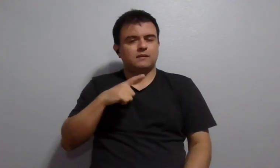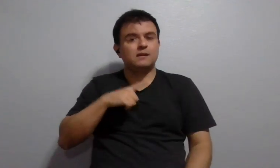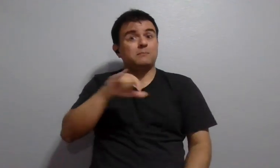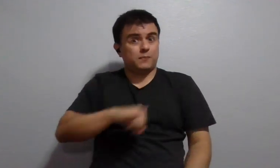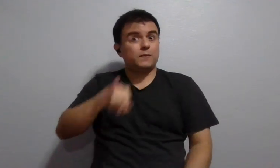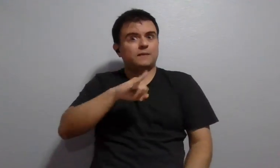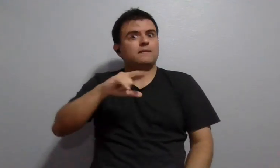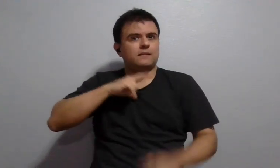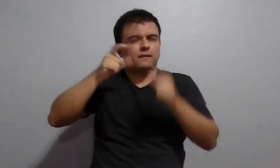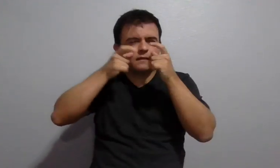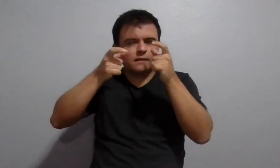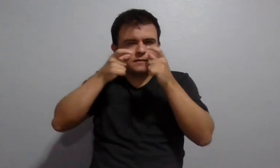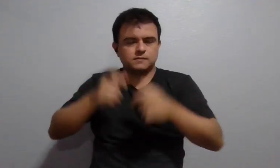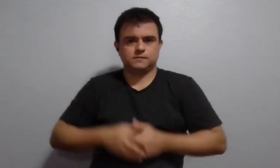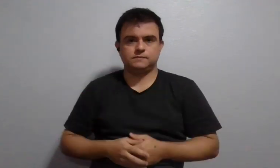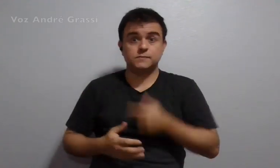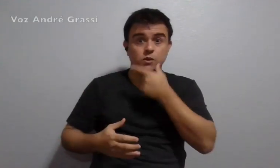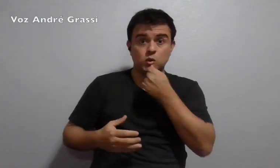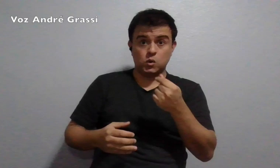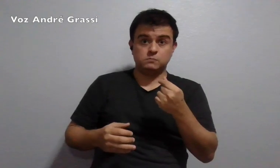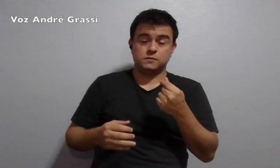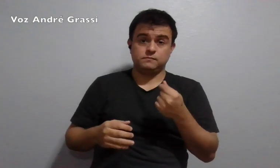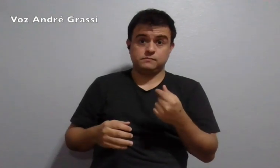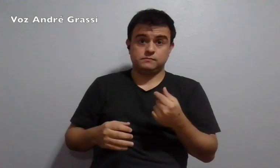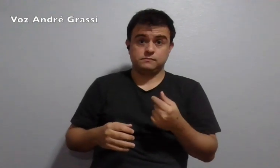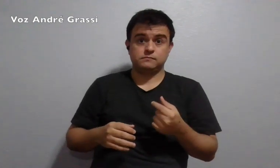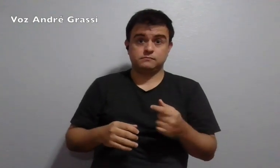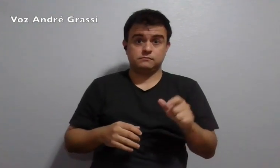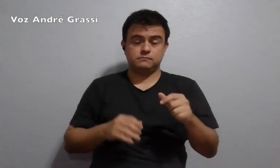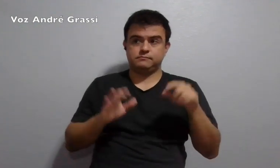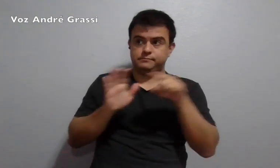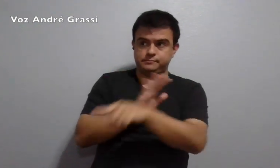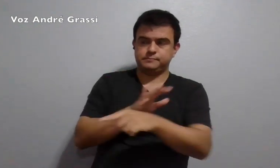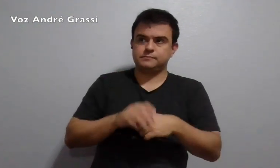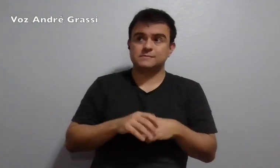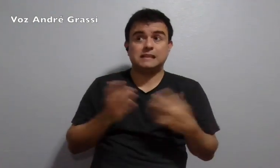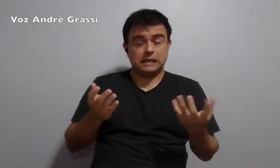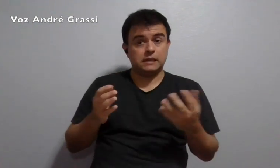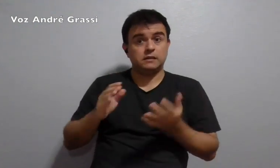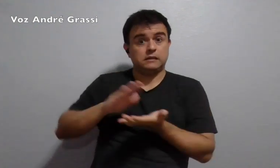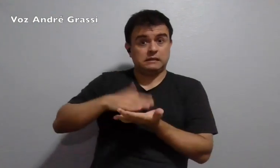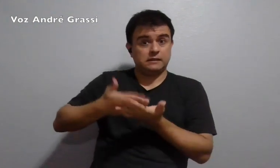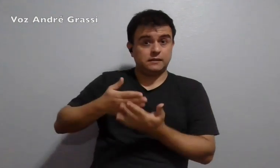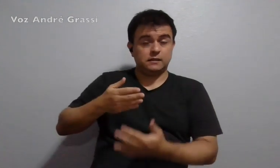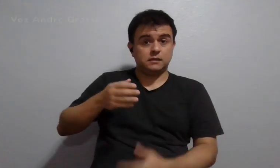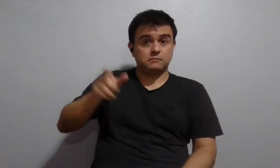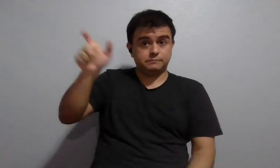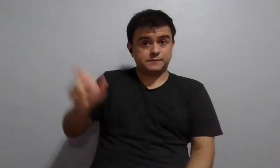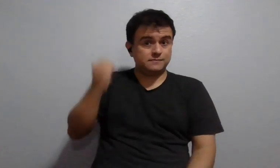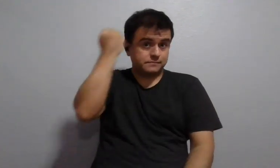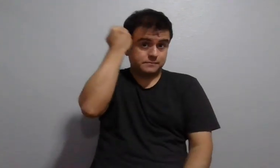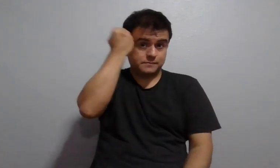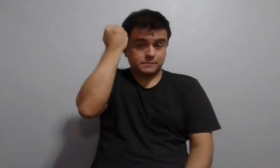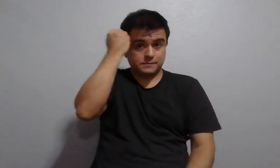né? Ângela Russo, intérprete de Libras do Incluir, Núcleo de Inclusão e Acessibilidade da